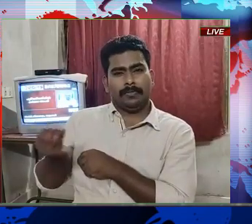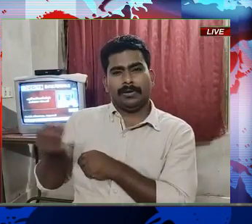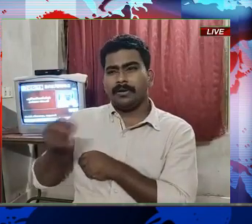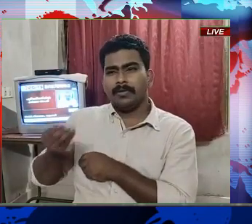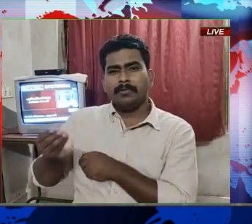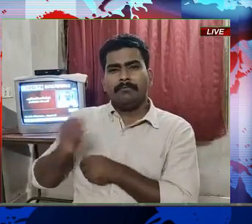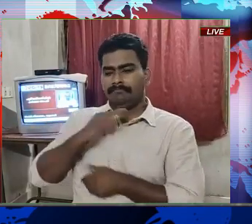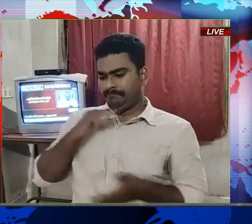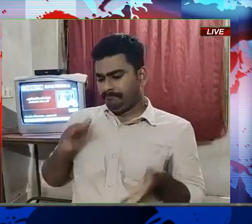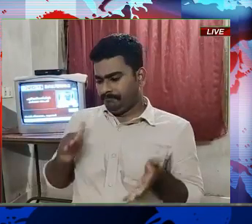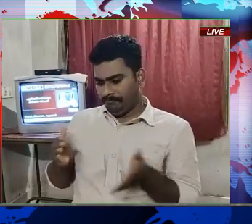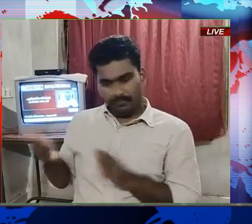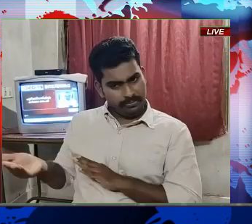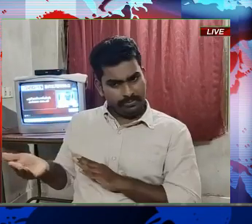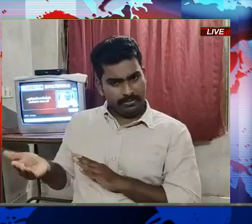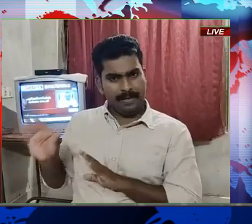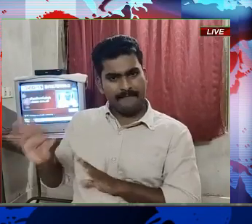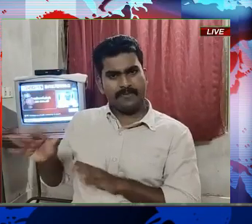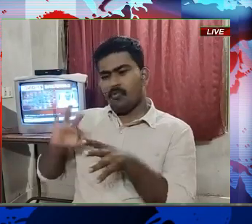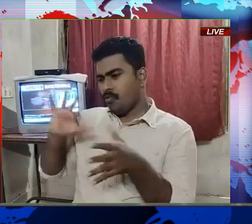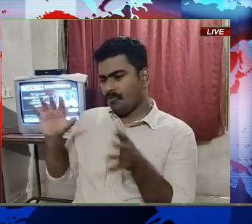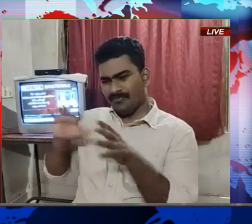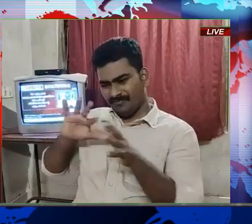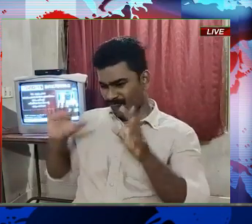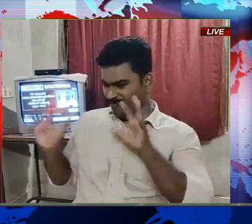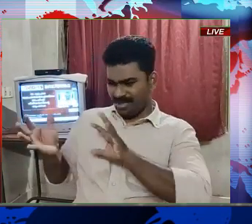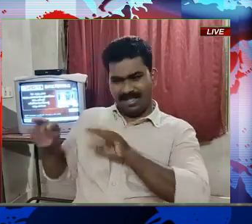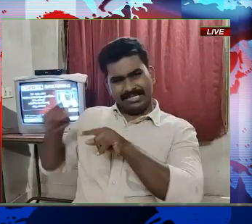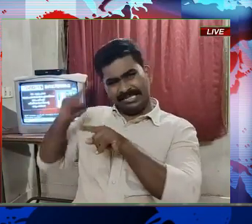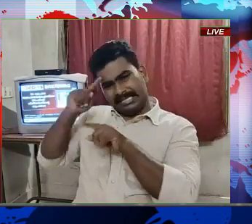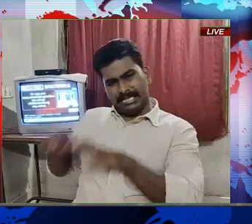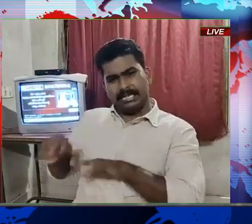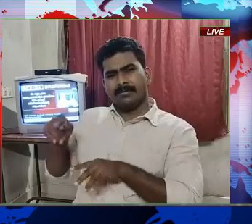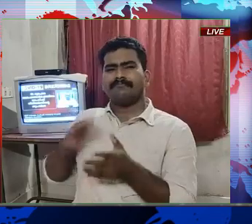കൗൺസിലിങ്ങും ഇതര ബോധവൽക്കരണ നടപടികളും